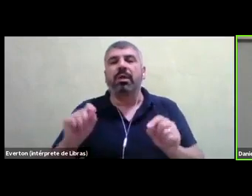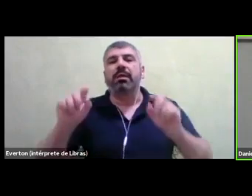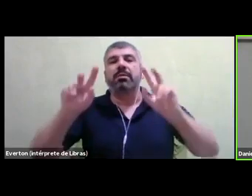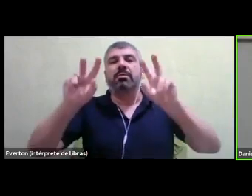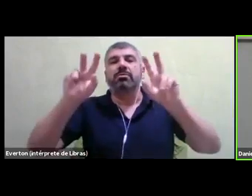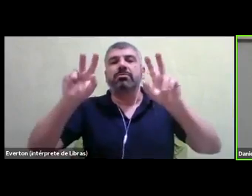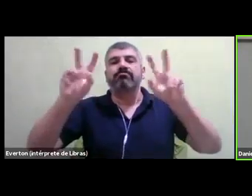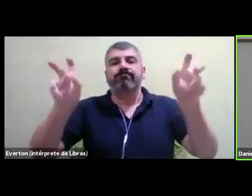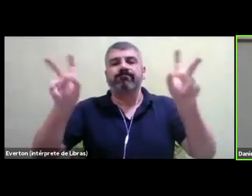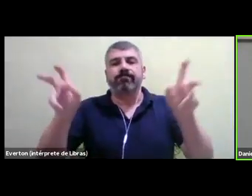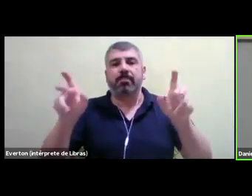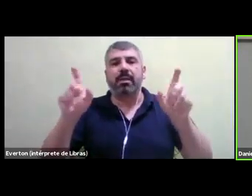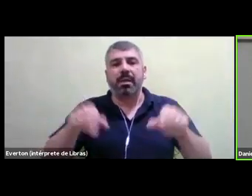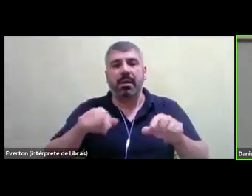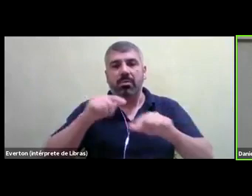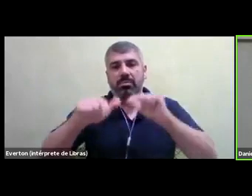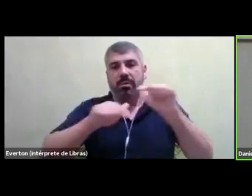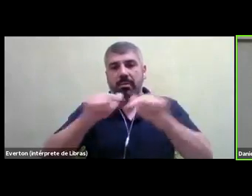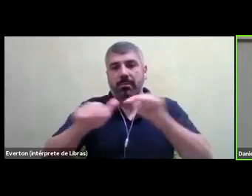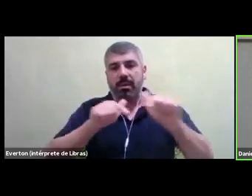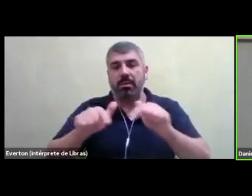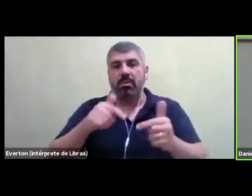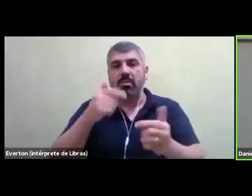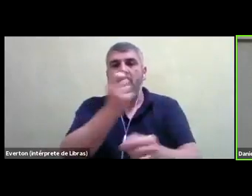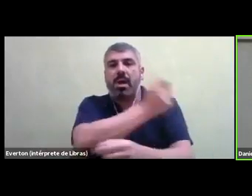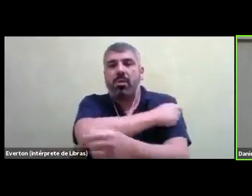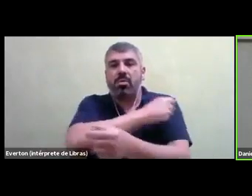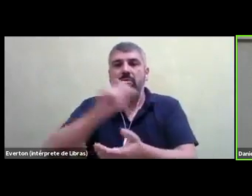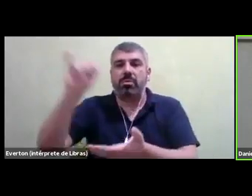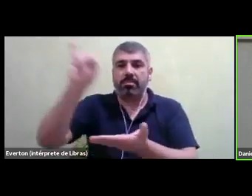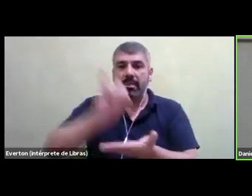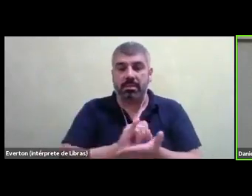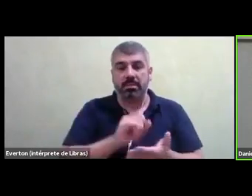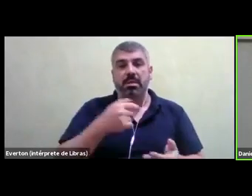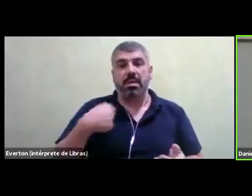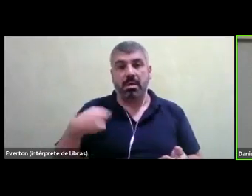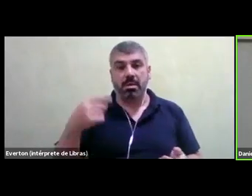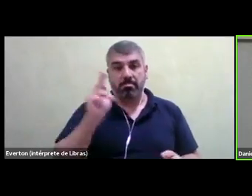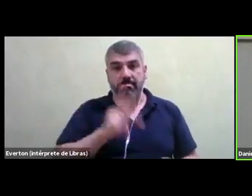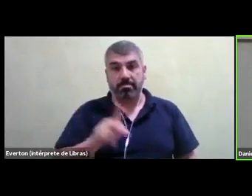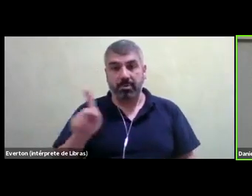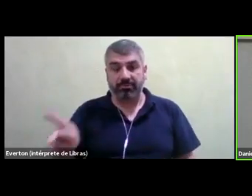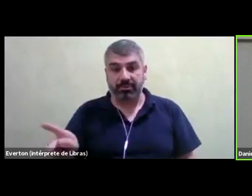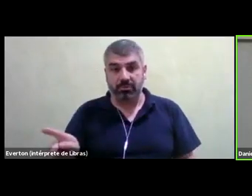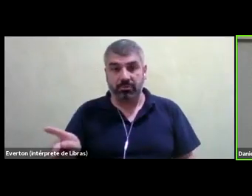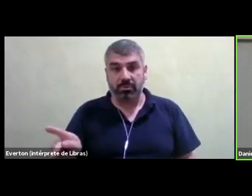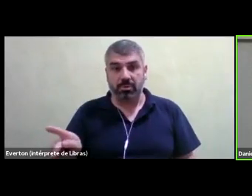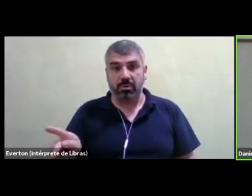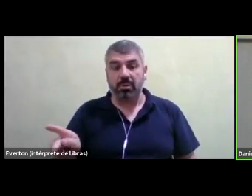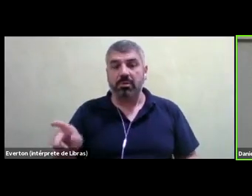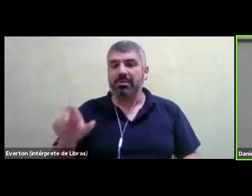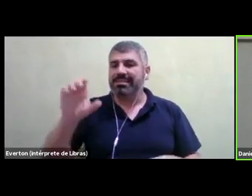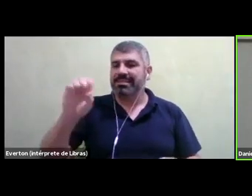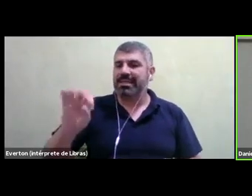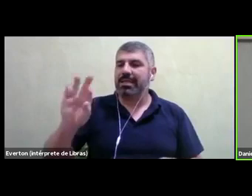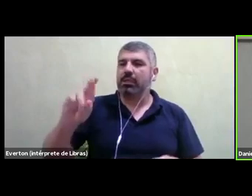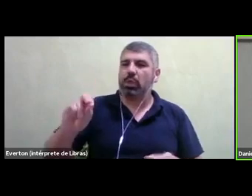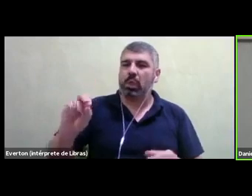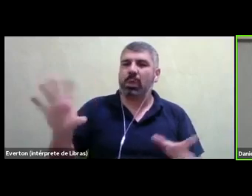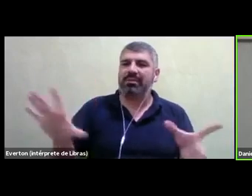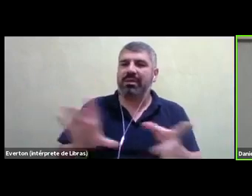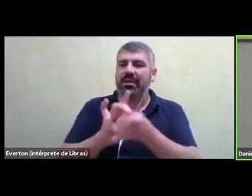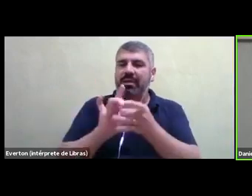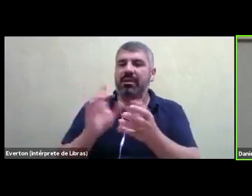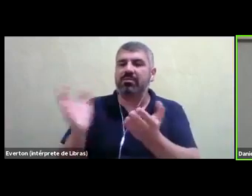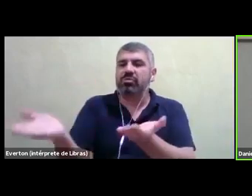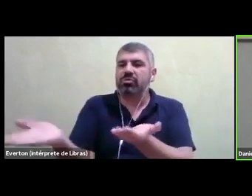os alunos imigrantes. Eu sou professora no Centro Integrado de Educação de Jovens